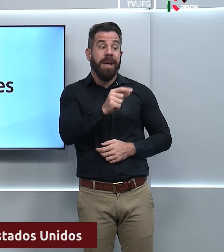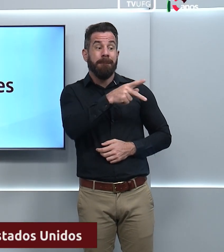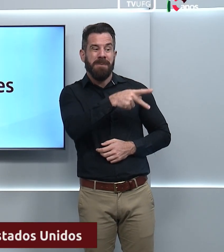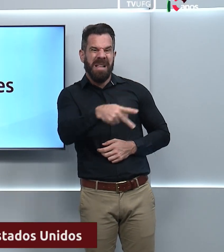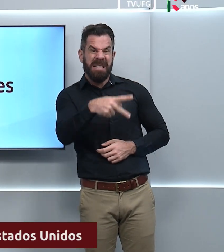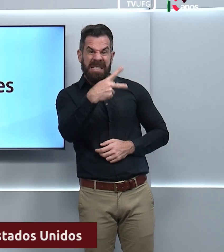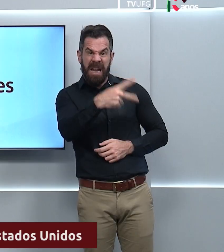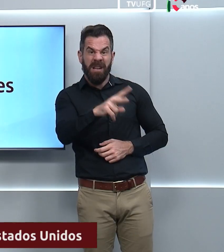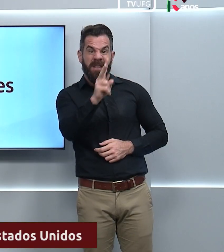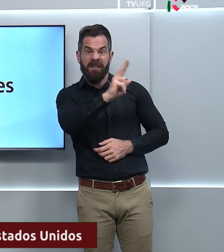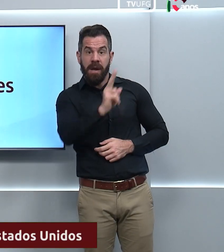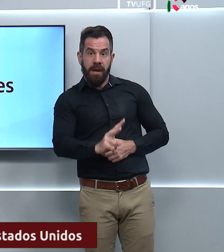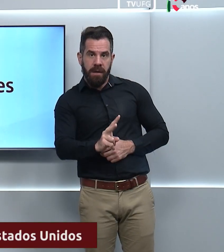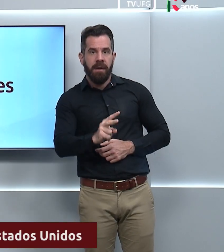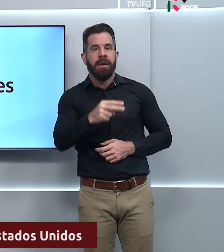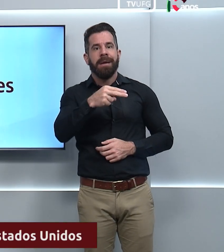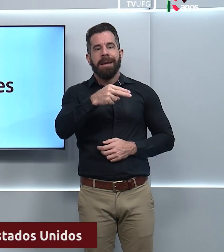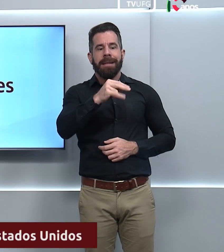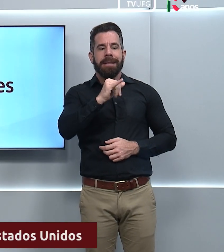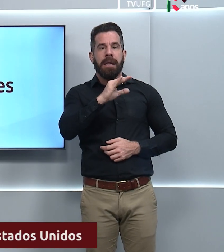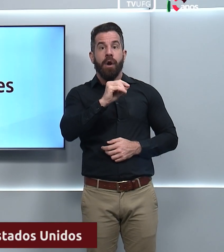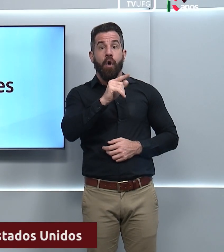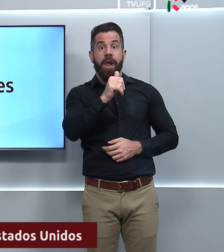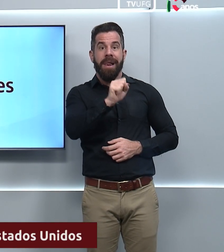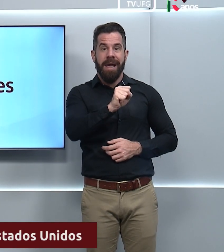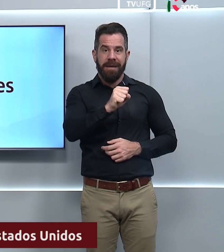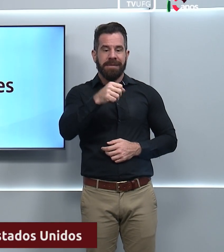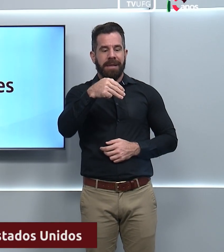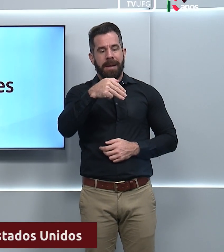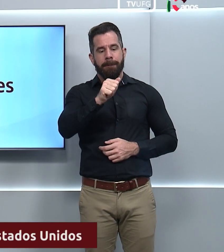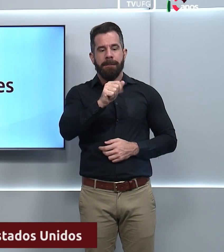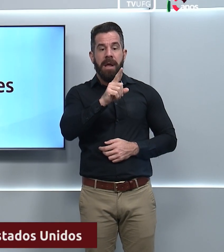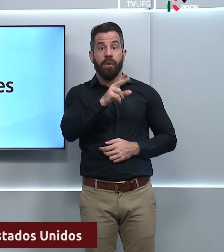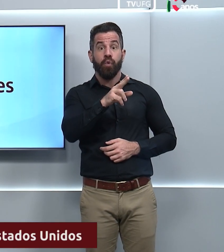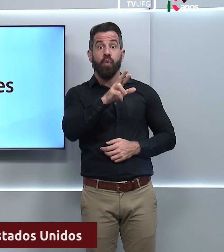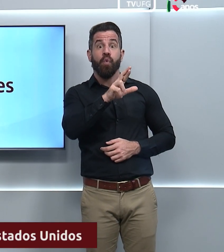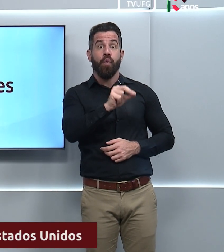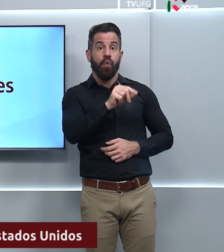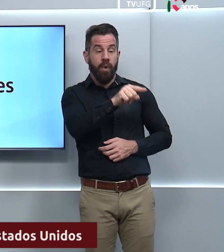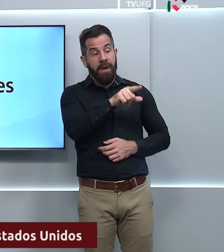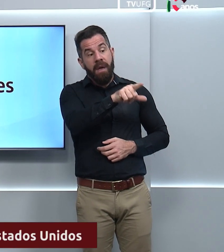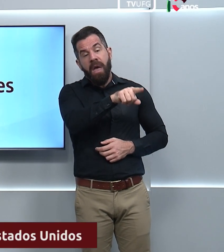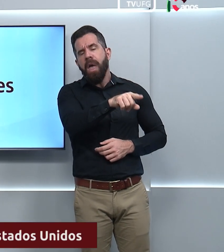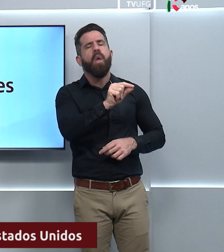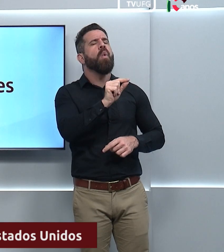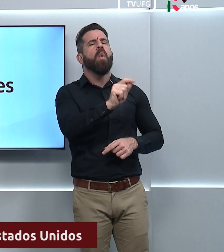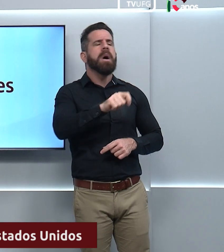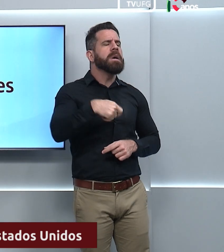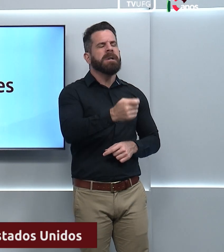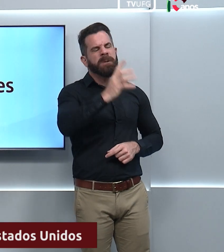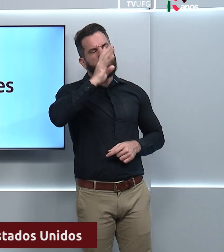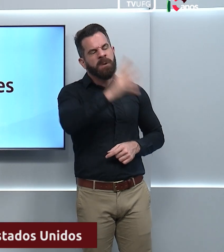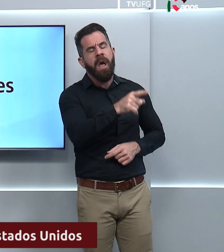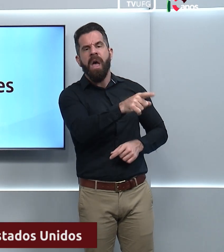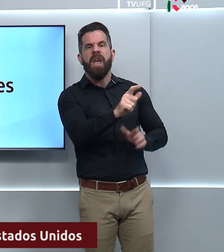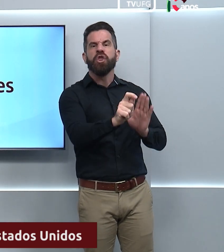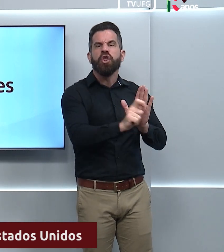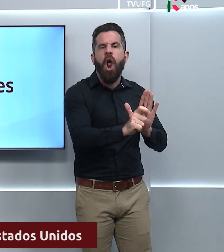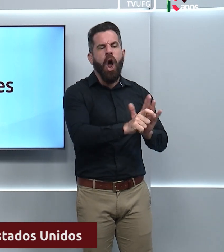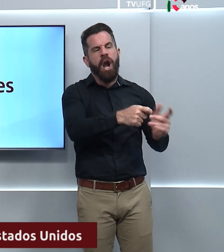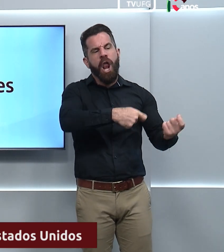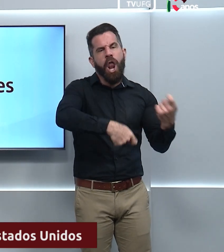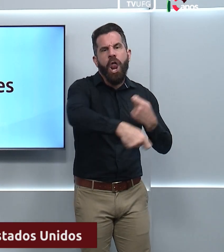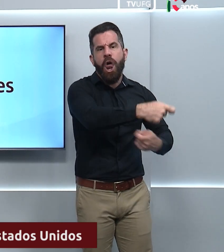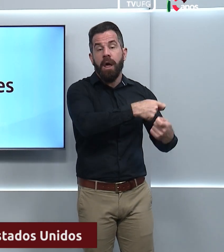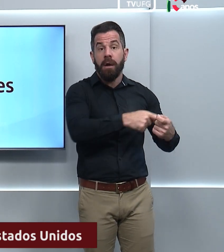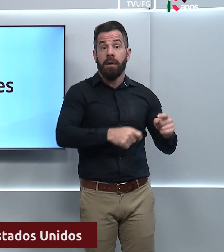presidente venezuelano Nicolás Maduro de liderar supostas redes de tráfico de drogas. Do outro lado está